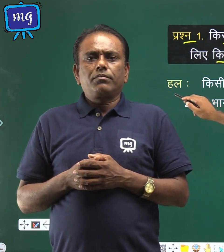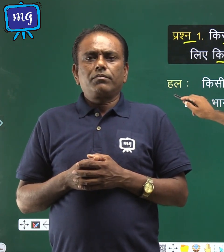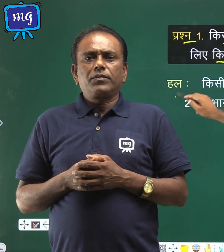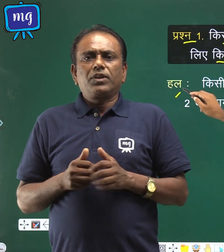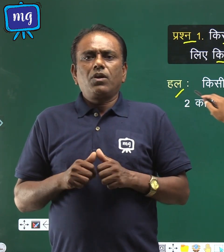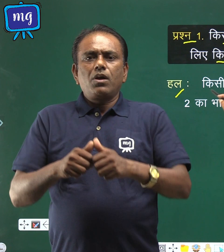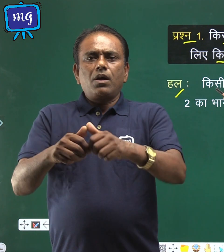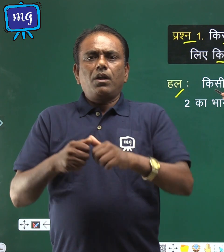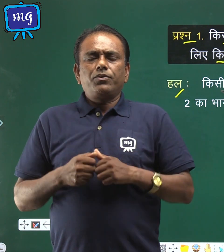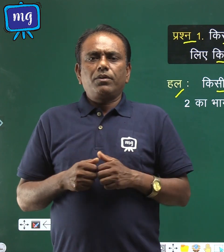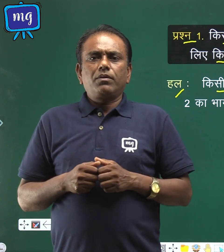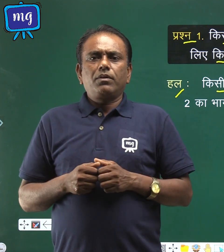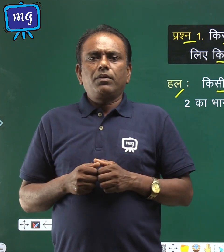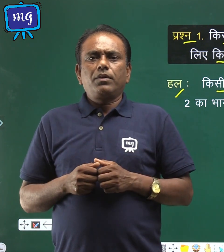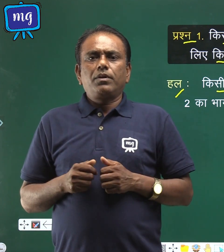सॉल्यूशन: